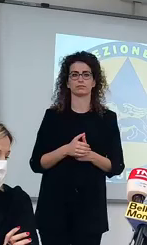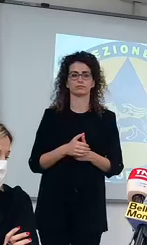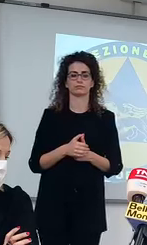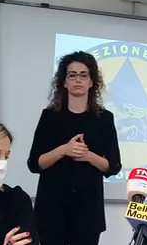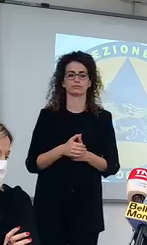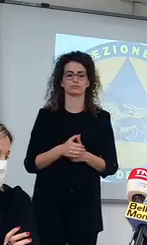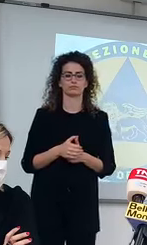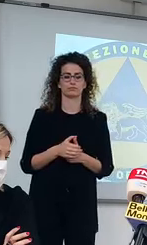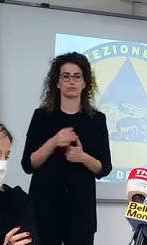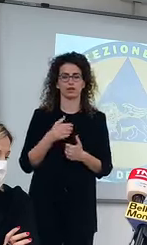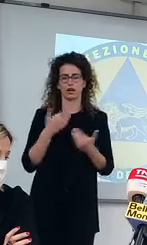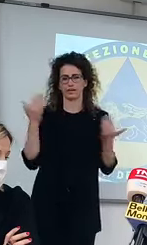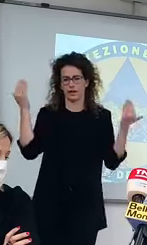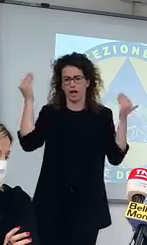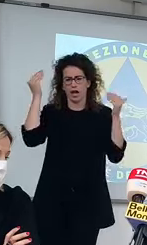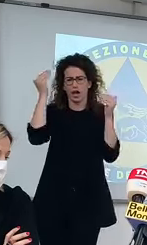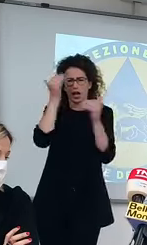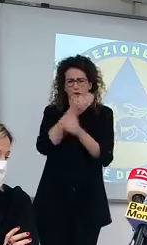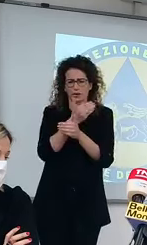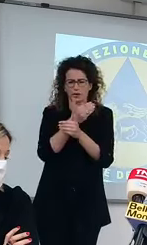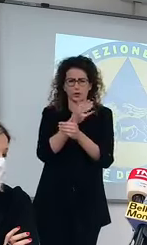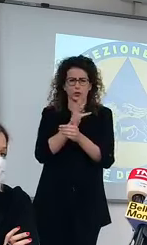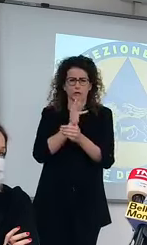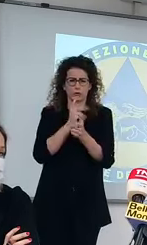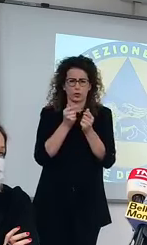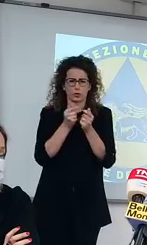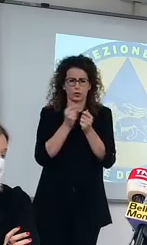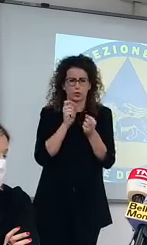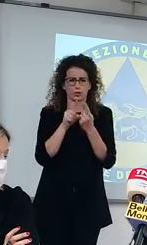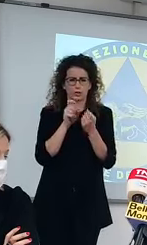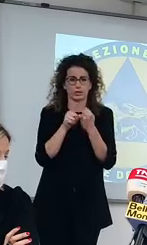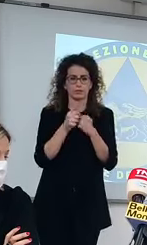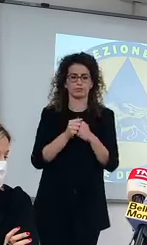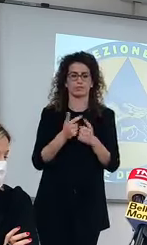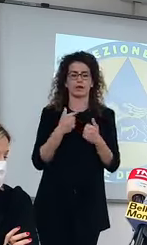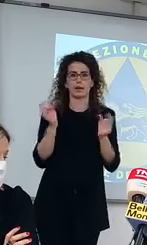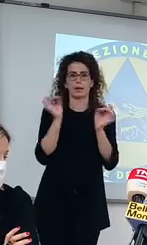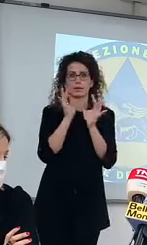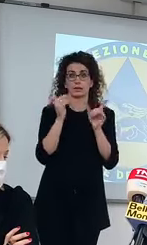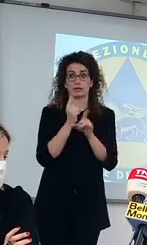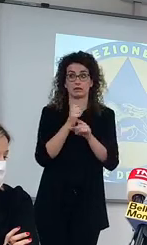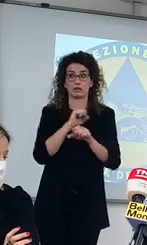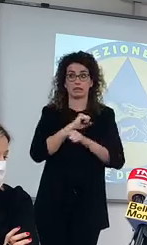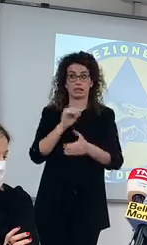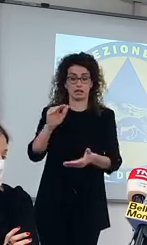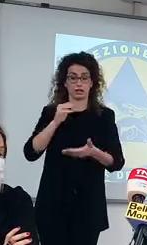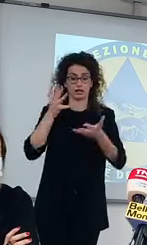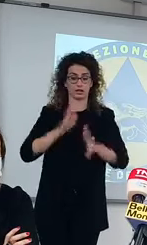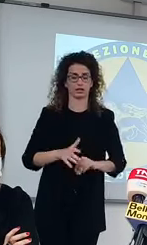ci ha messaggiato stanotte, vi dico subito anche la quantità, stamattina dovrebbero essere arrivati,